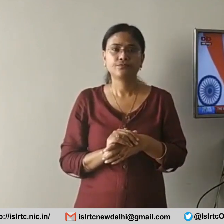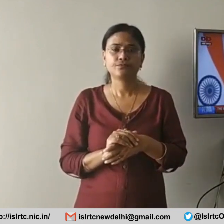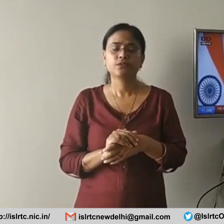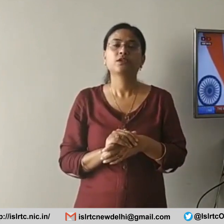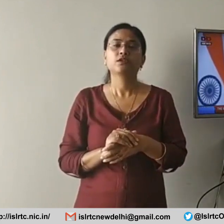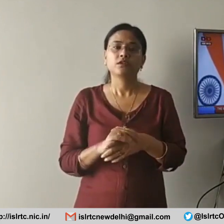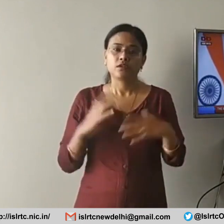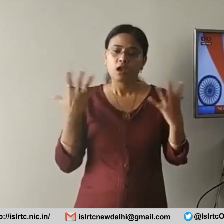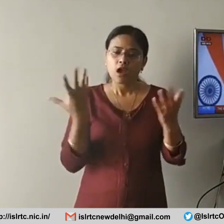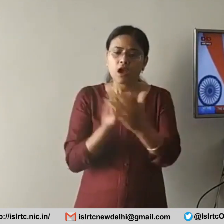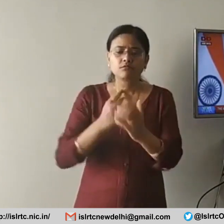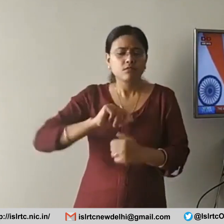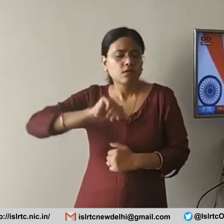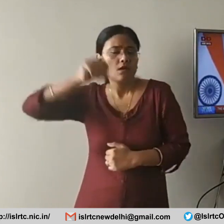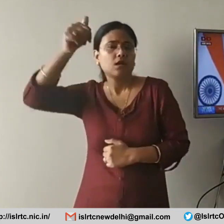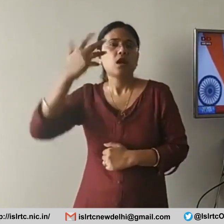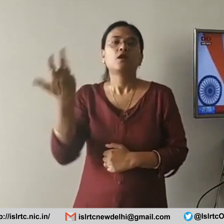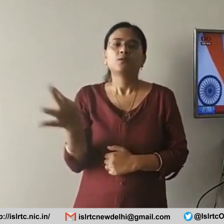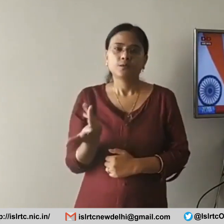हम विजयी कैसे हो,